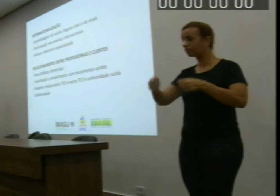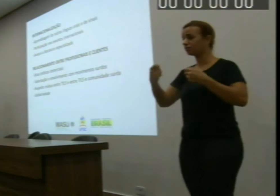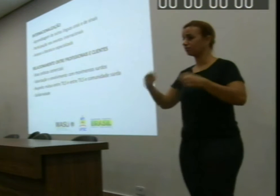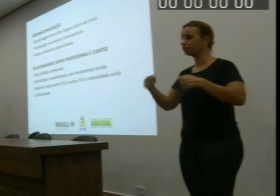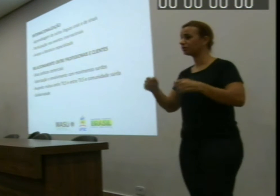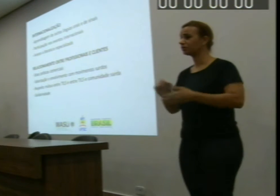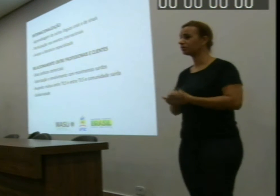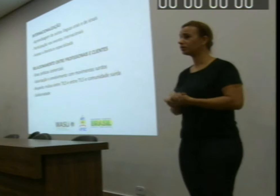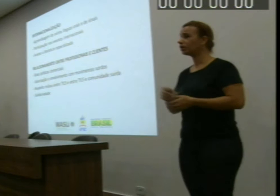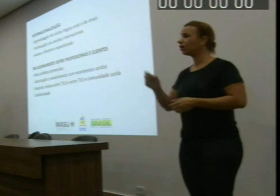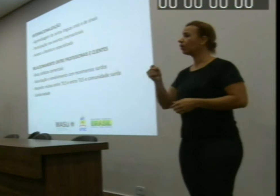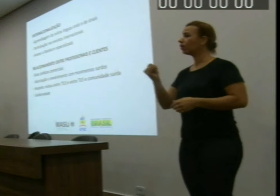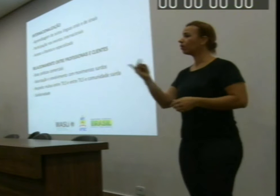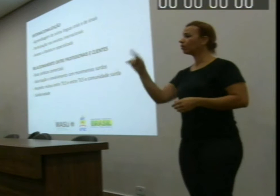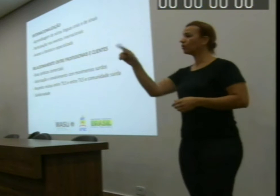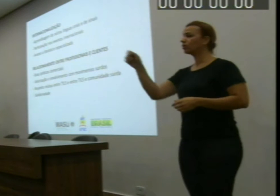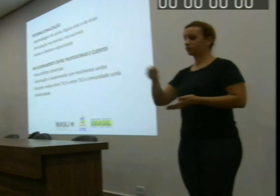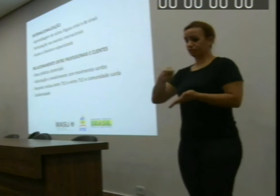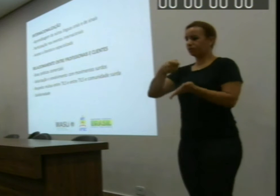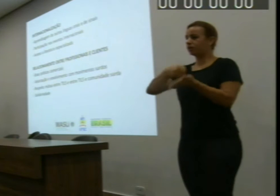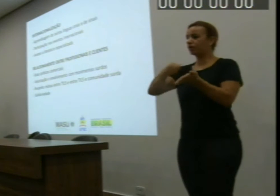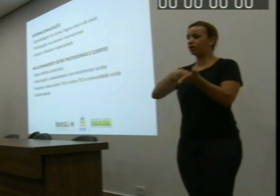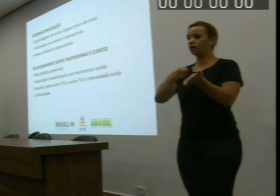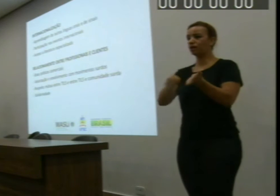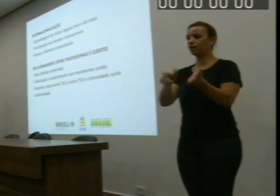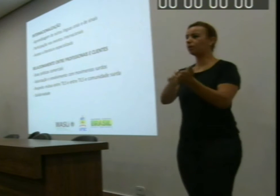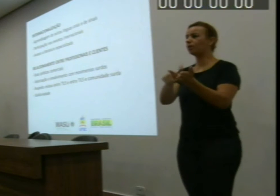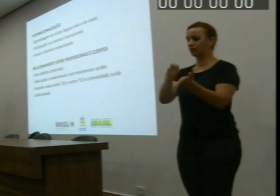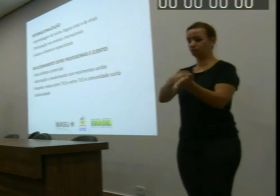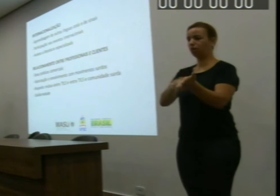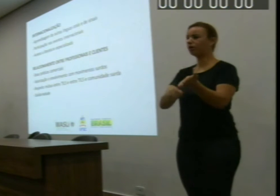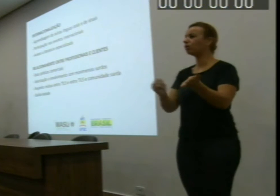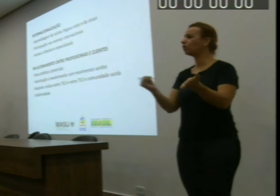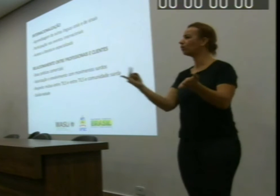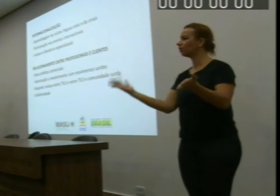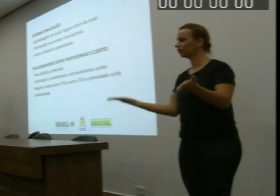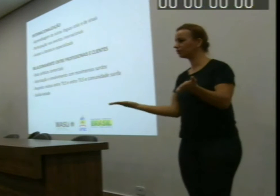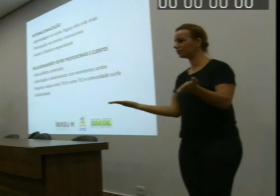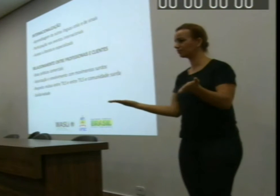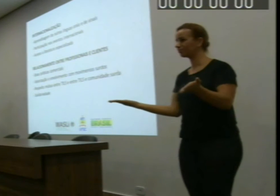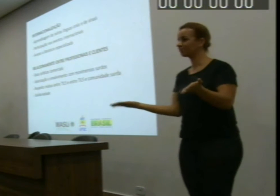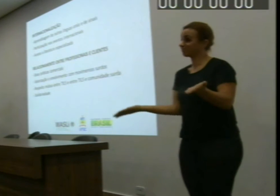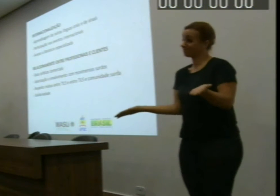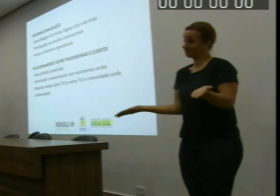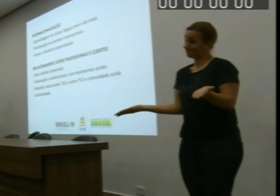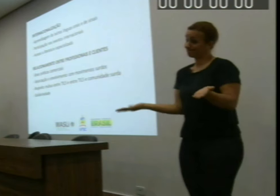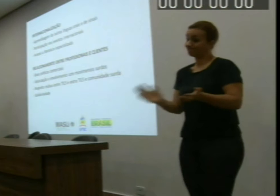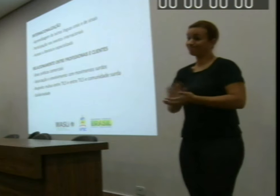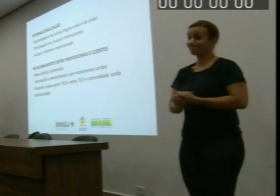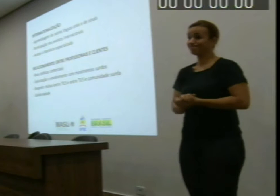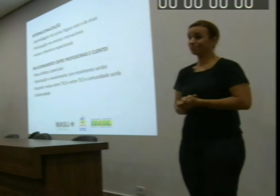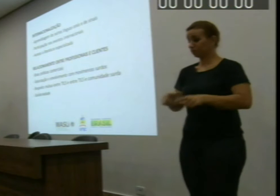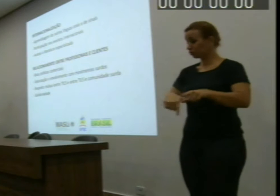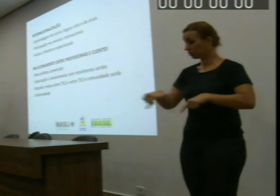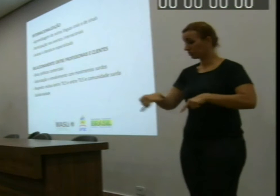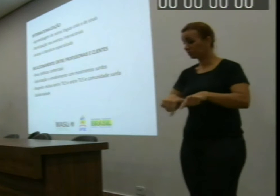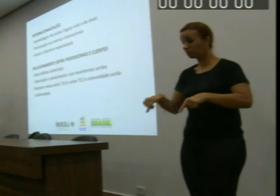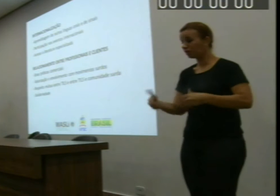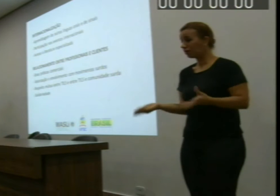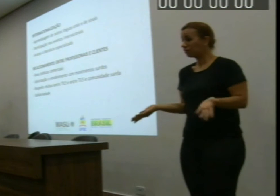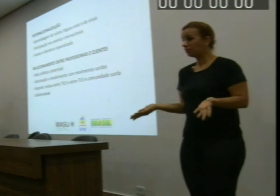aqui já assinaram contrato em geral é um ou outro que assina contrato a gente trabalha a gente não digo trabalho